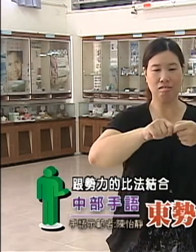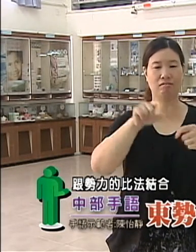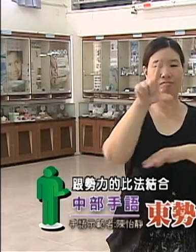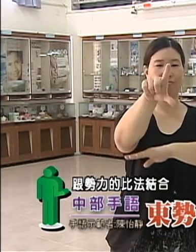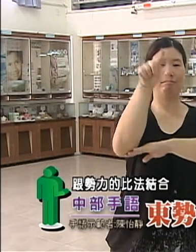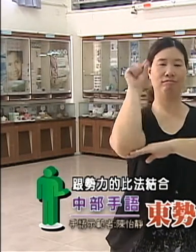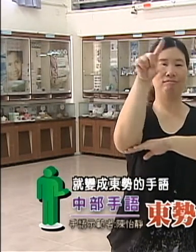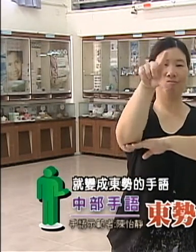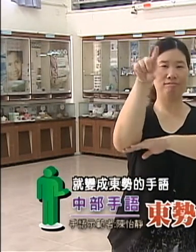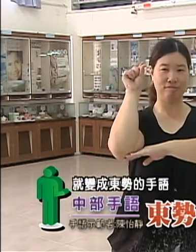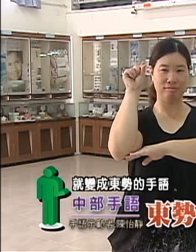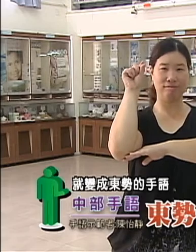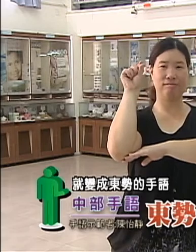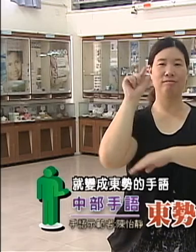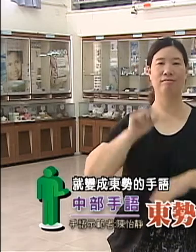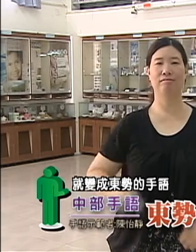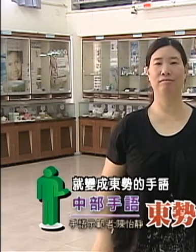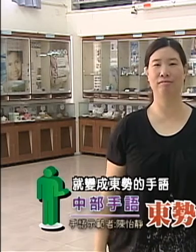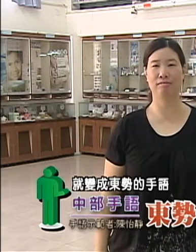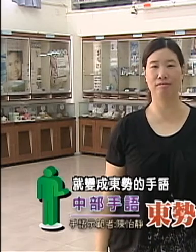合，就变成了东势的手语。